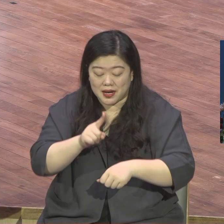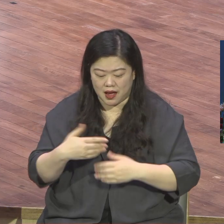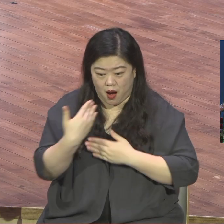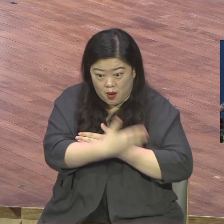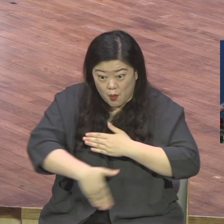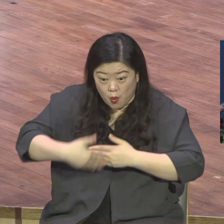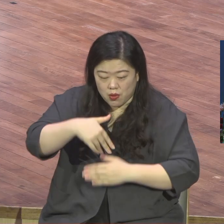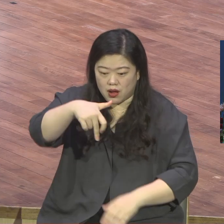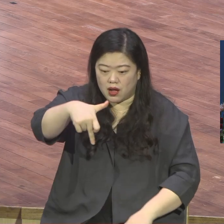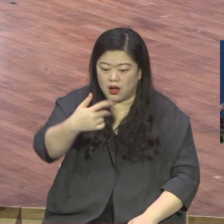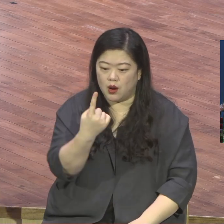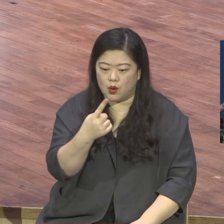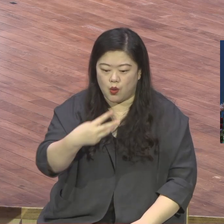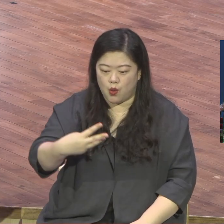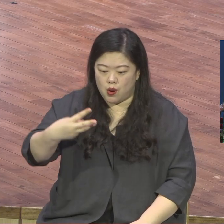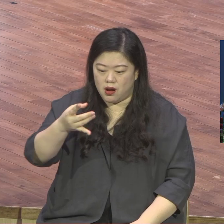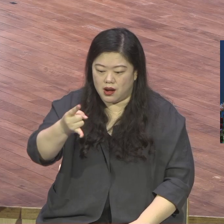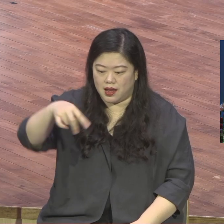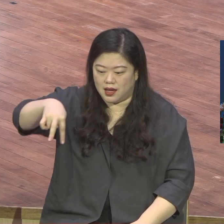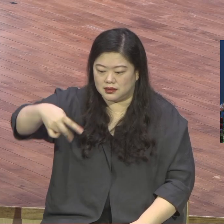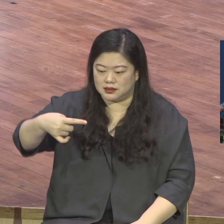콜레스테롤이 막아버린다 그래요.